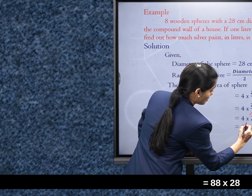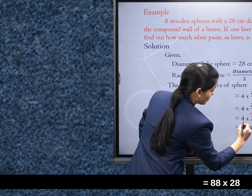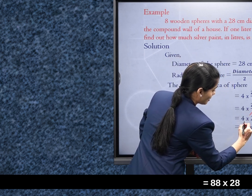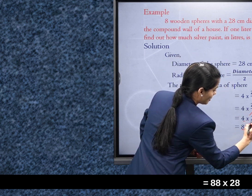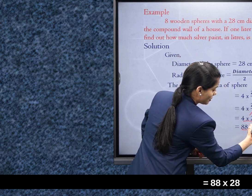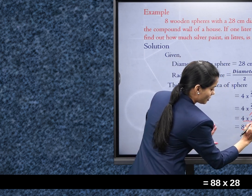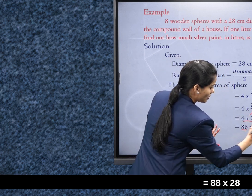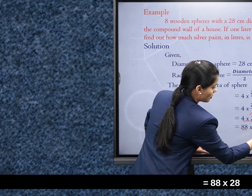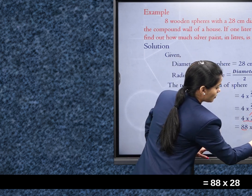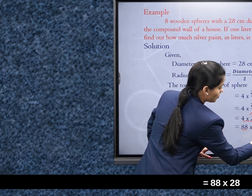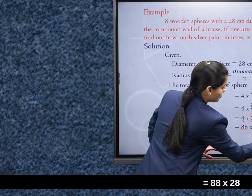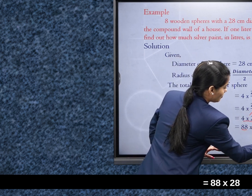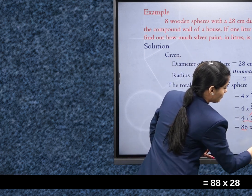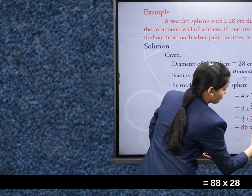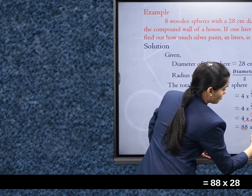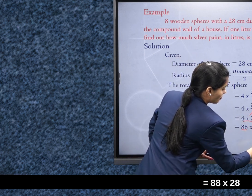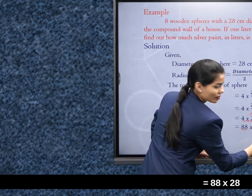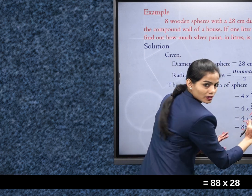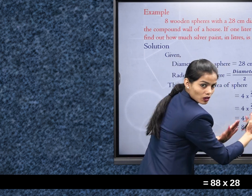is equal to 88 into 28.